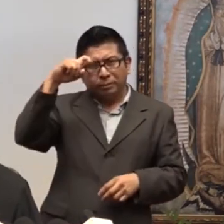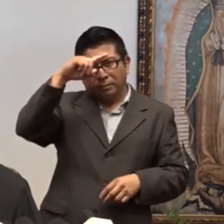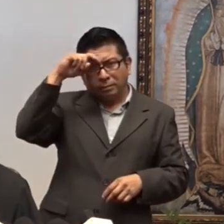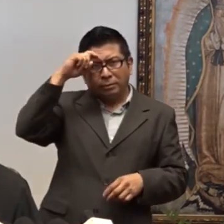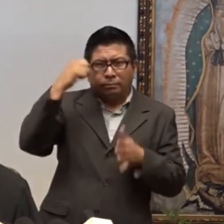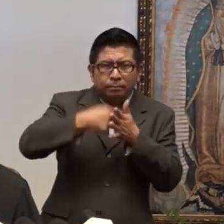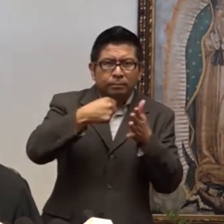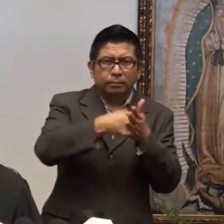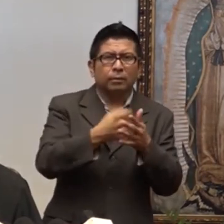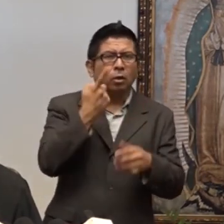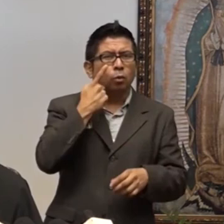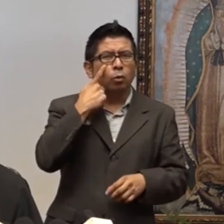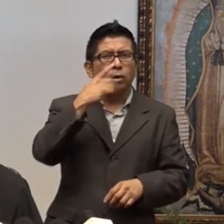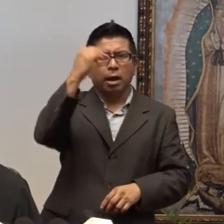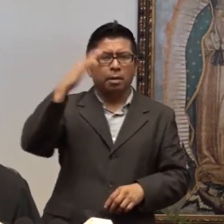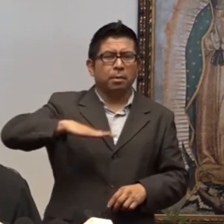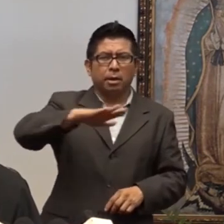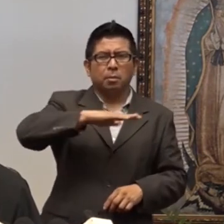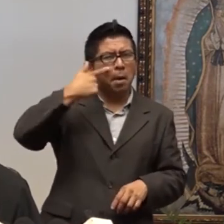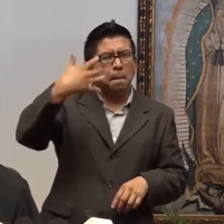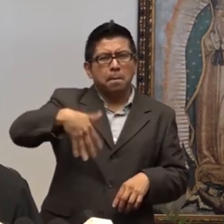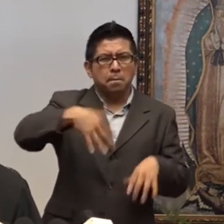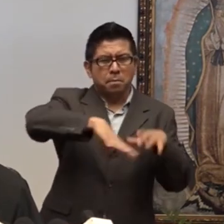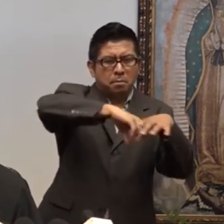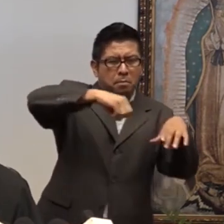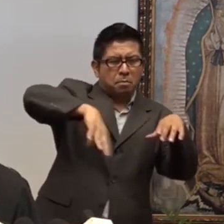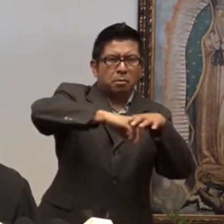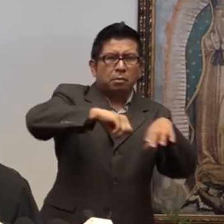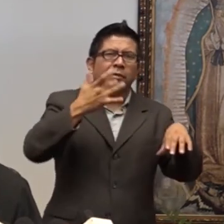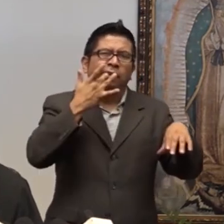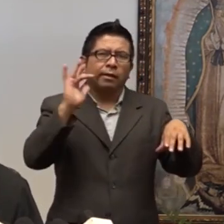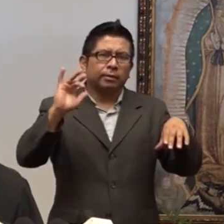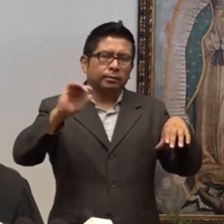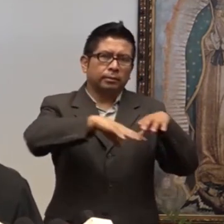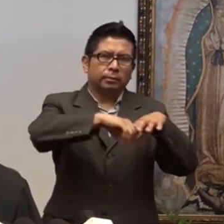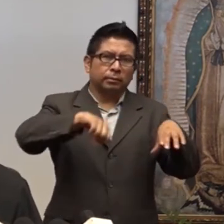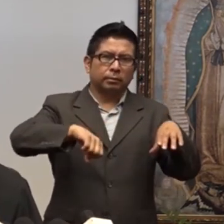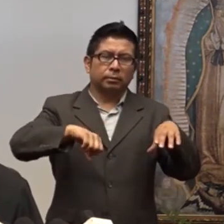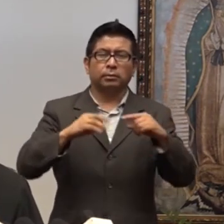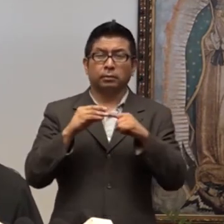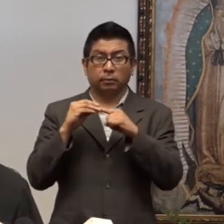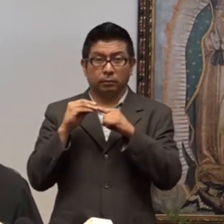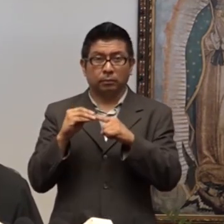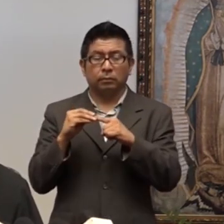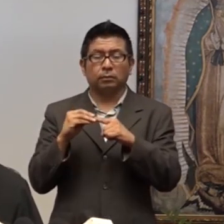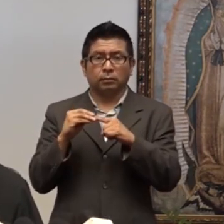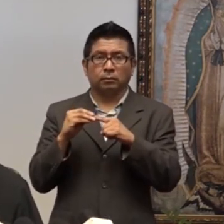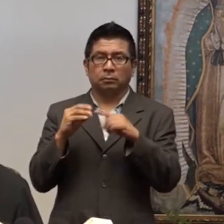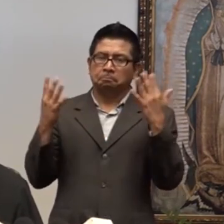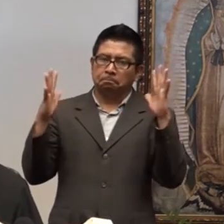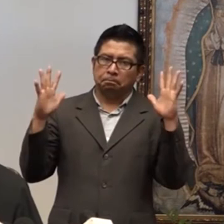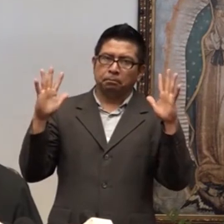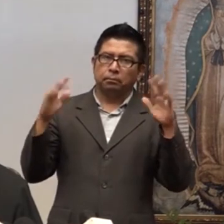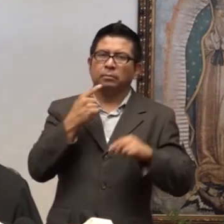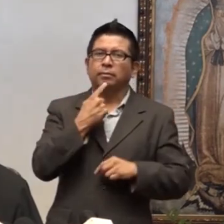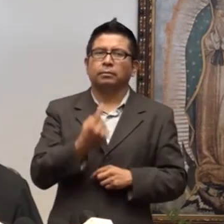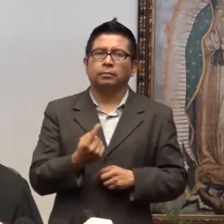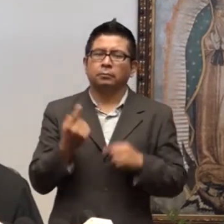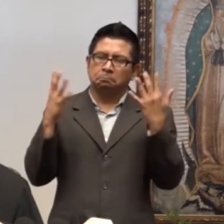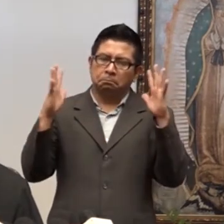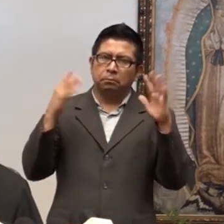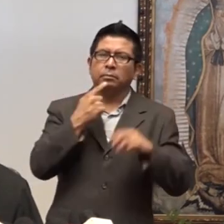bien del país contra la amenaza de la minería metálica especial el reconocimiento me merece